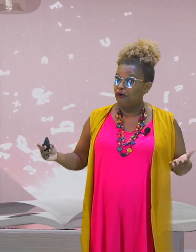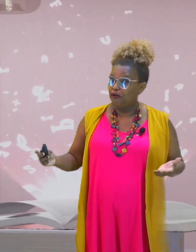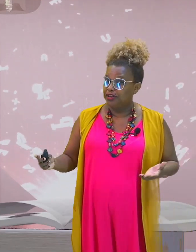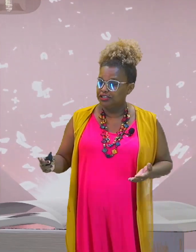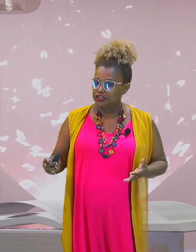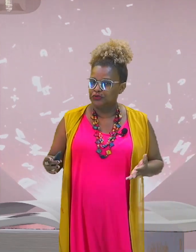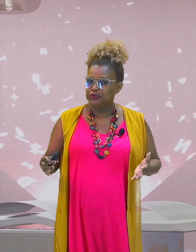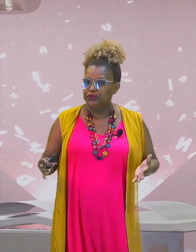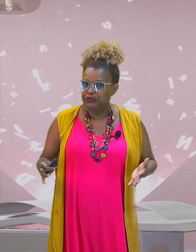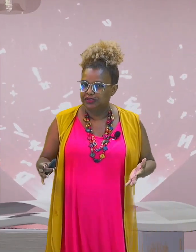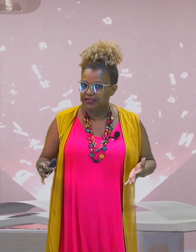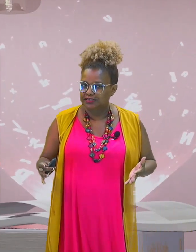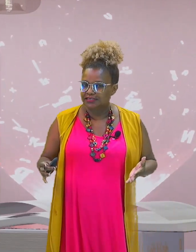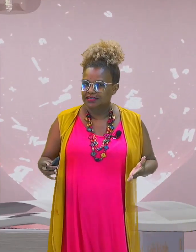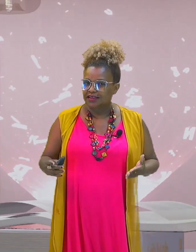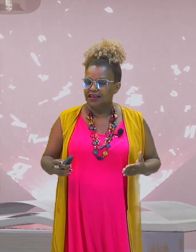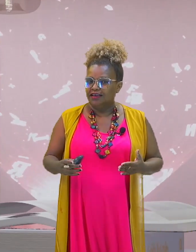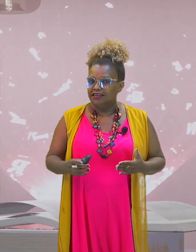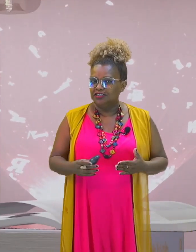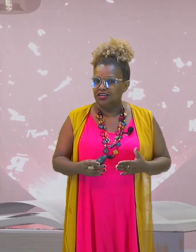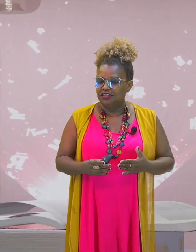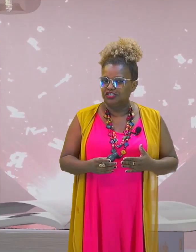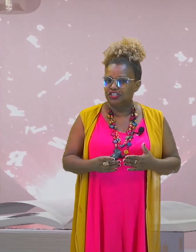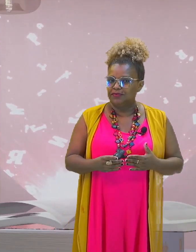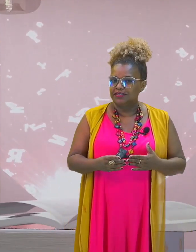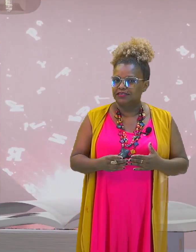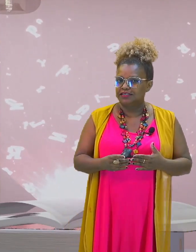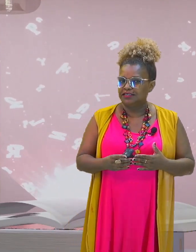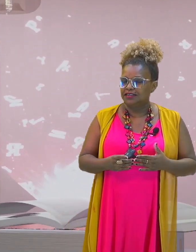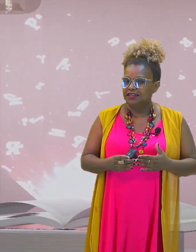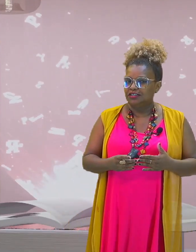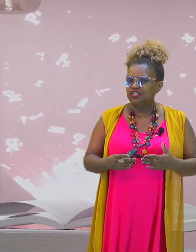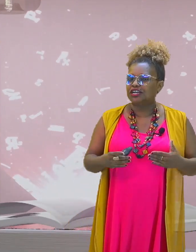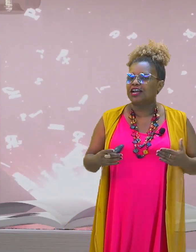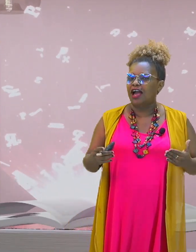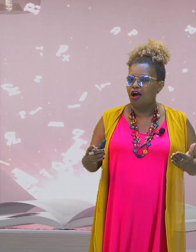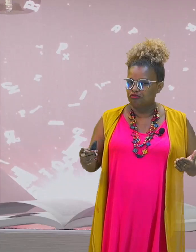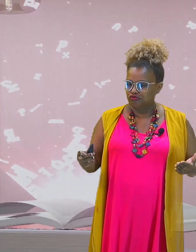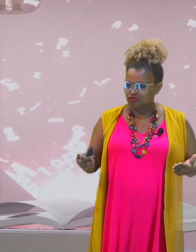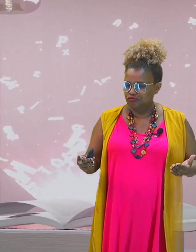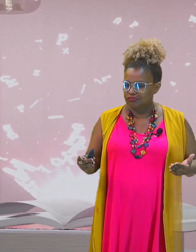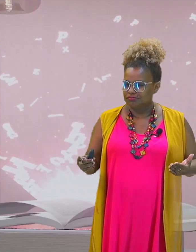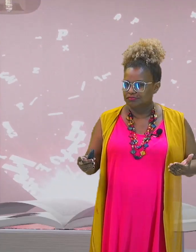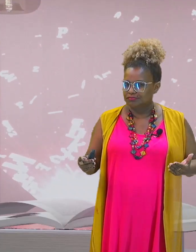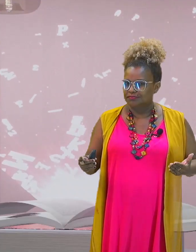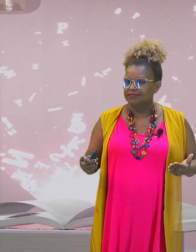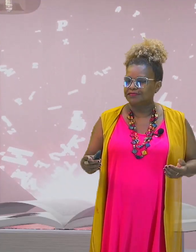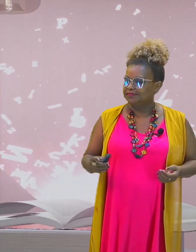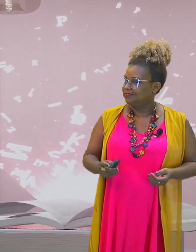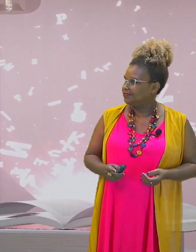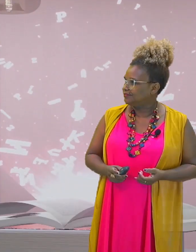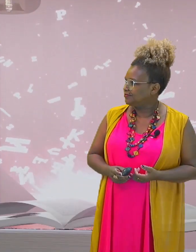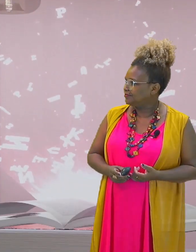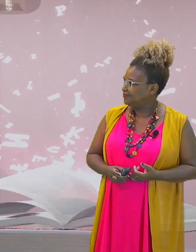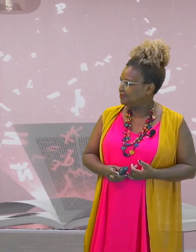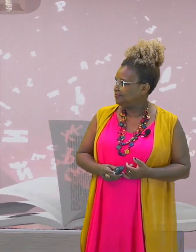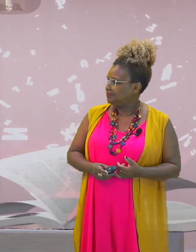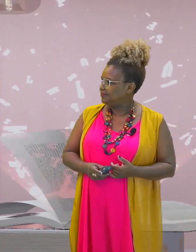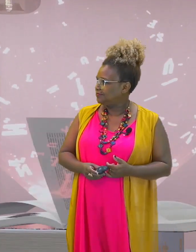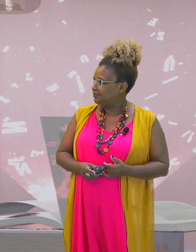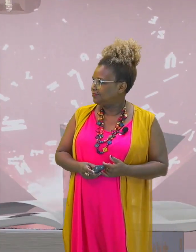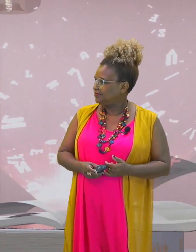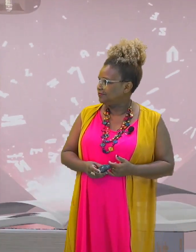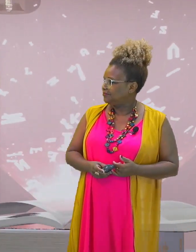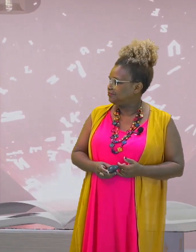elas Histórias Curtas que a gente chama assim de causo bom amadinha você